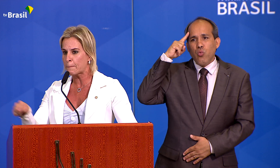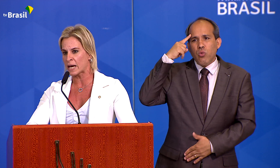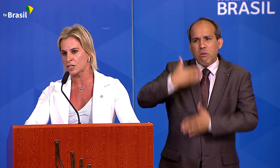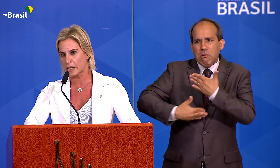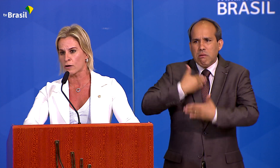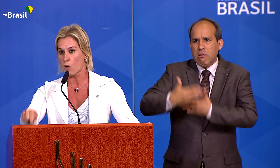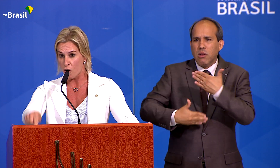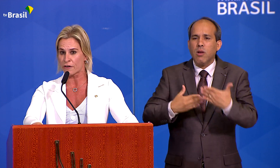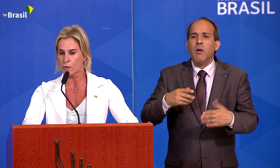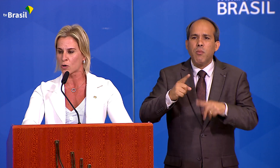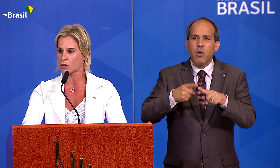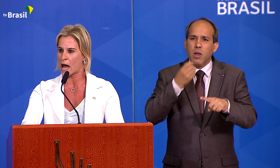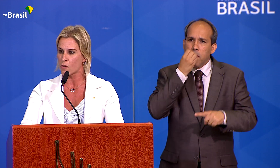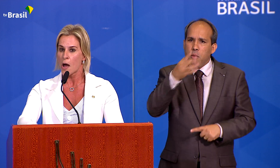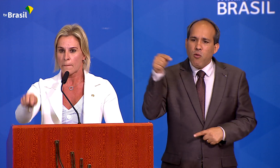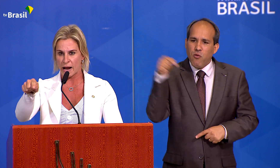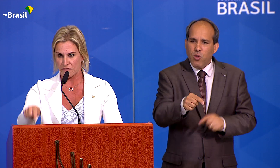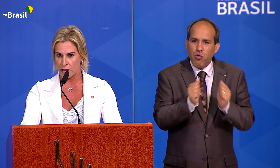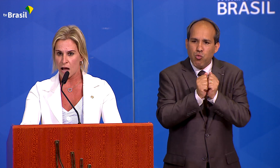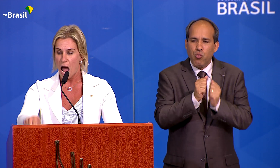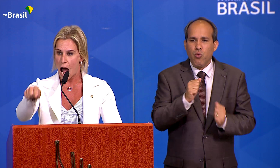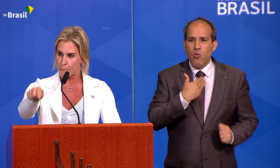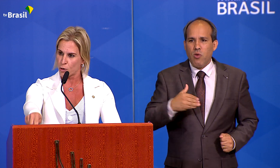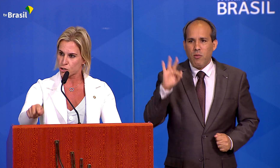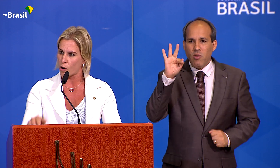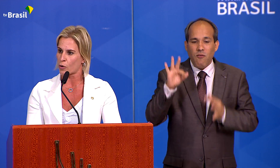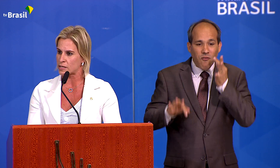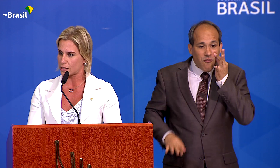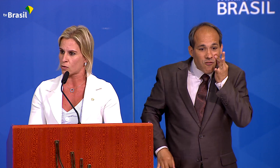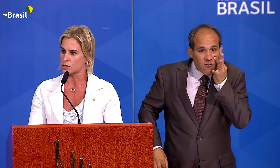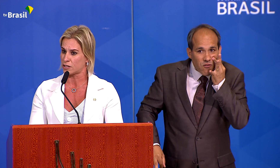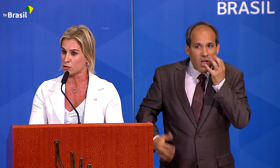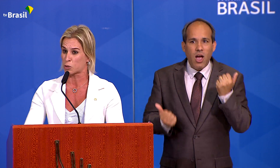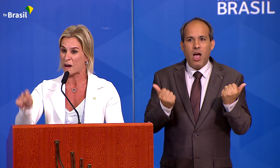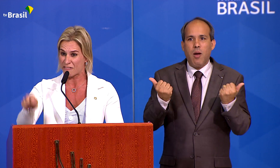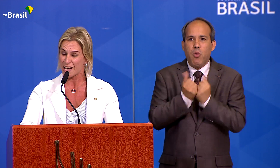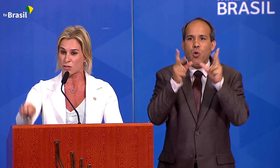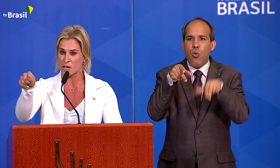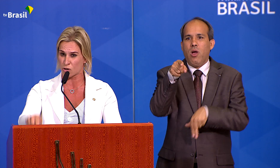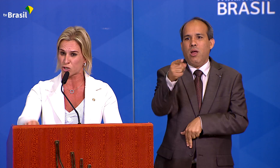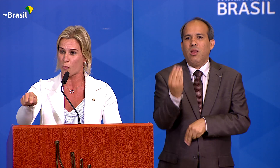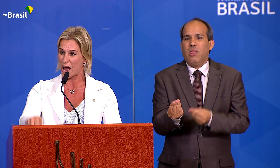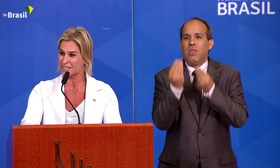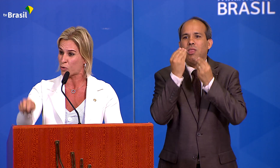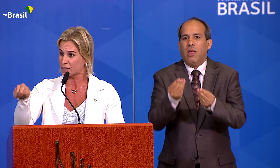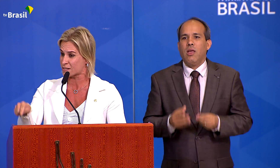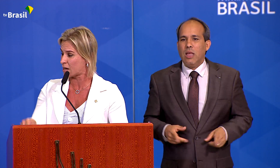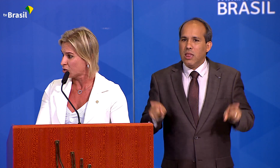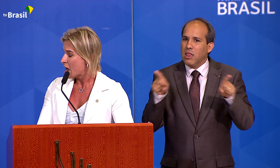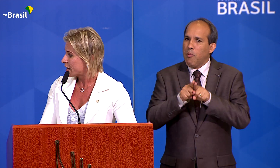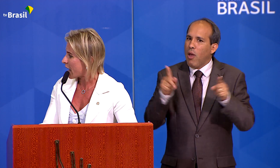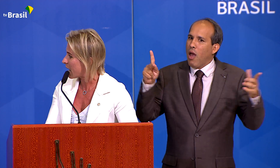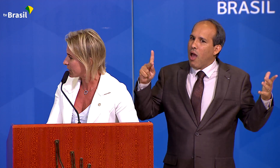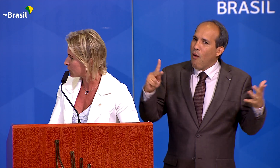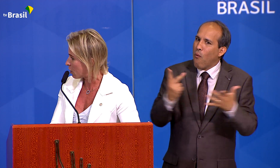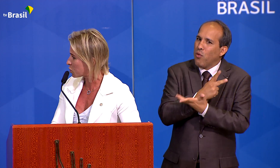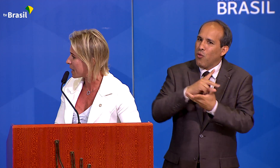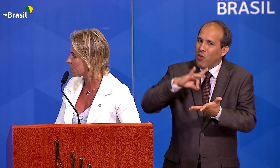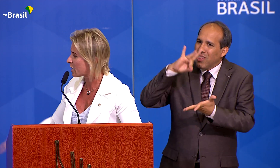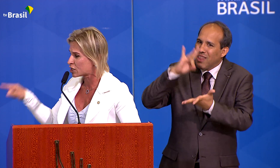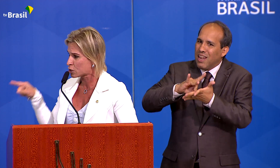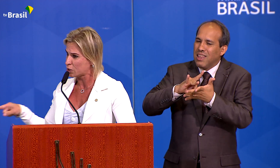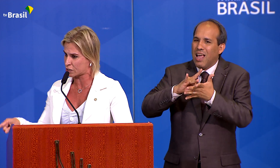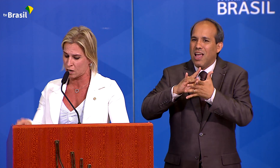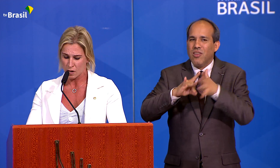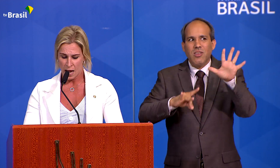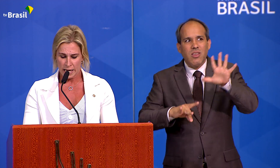diário que vale a pena estarem no governo bolsonaro para ver a pois como esse serem concedidos para ver situações como essa acontecendo na realidade